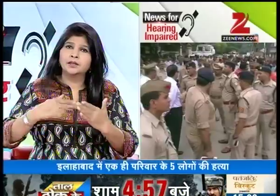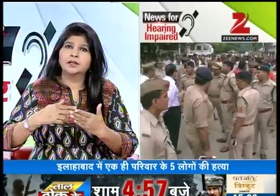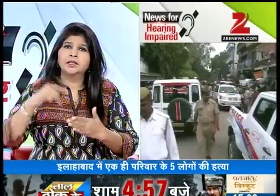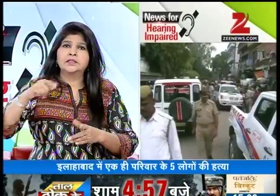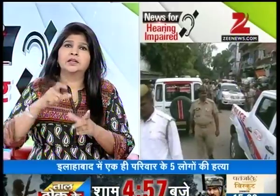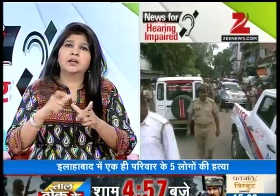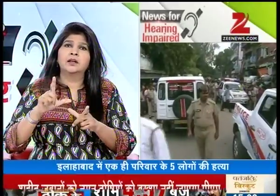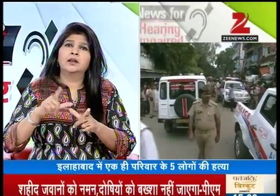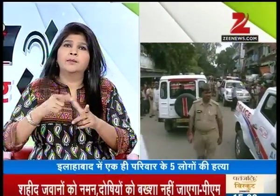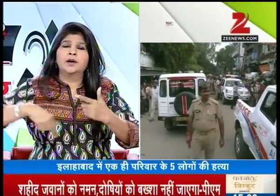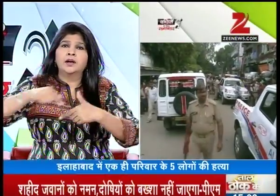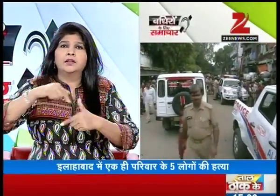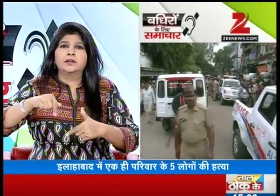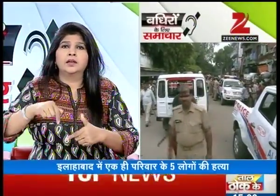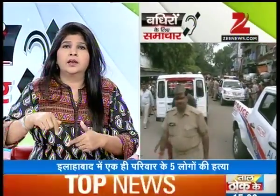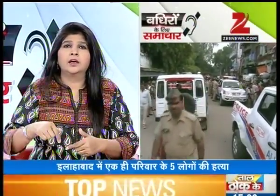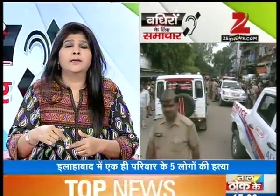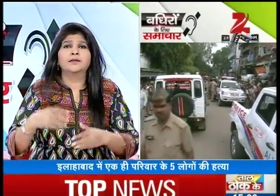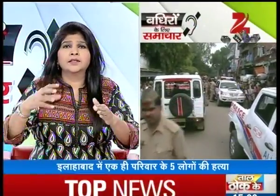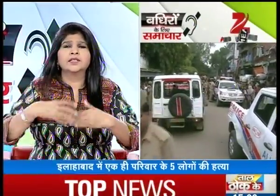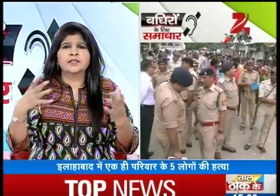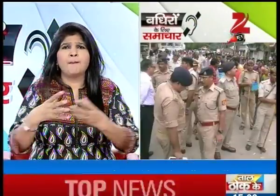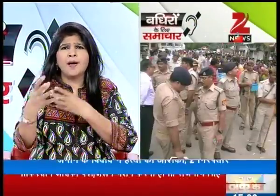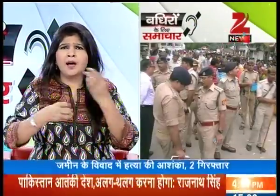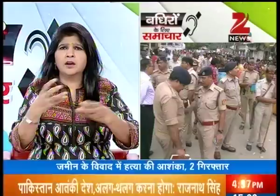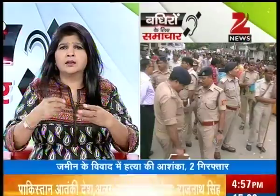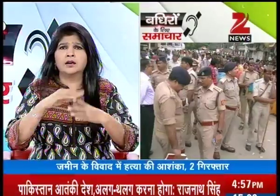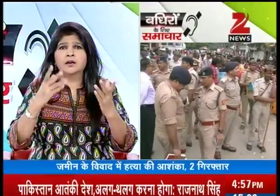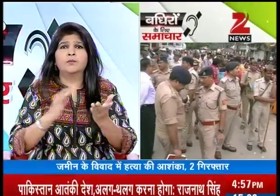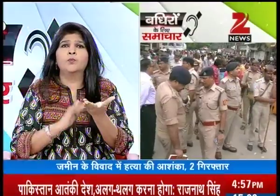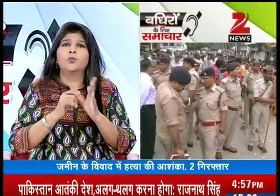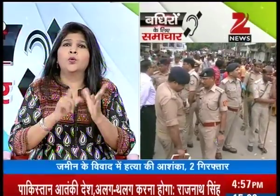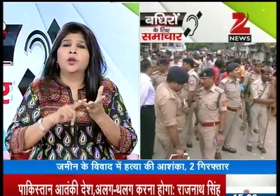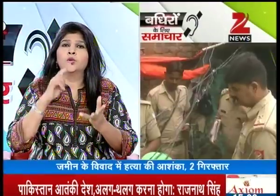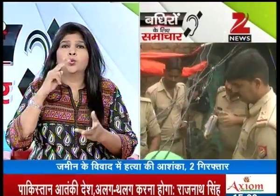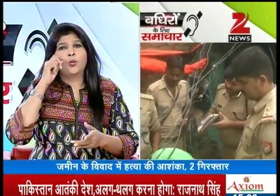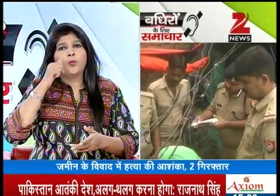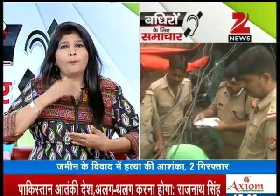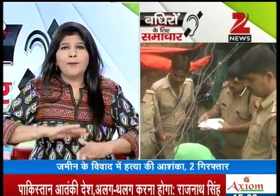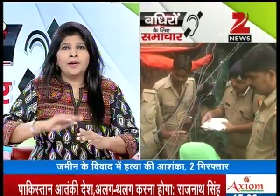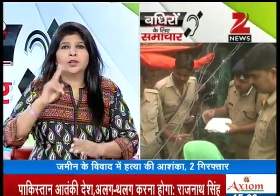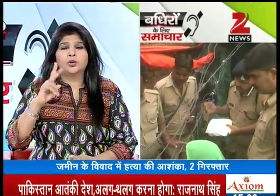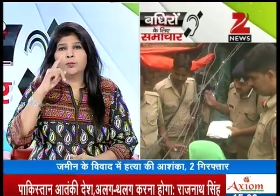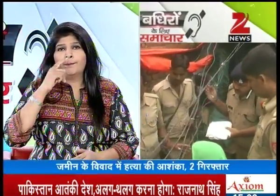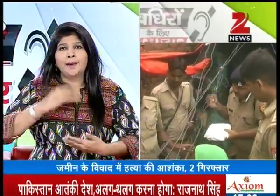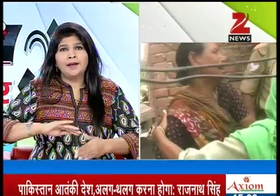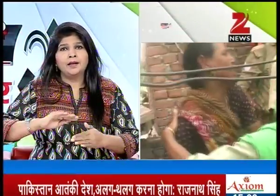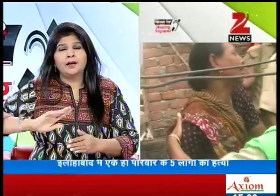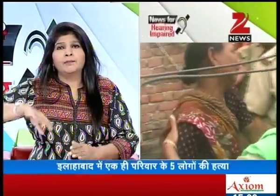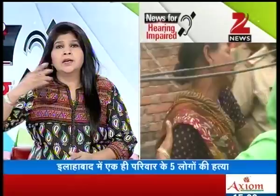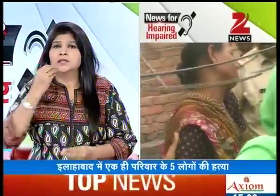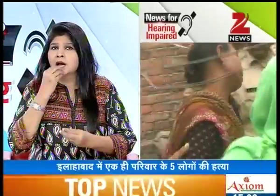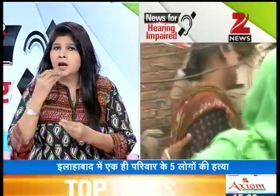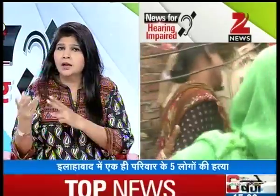वारदात इलाहाबाद के शिवकुटी इलाके की है। कबाड़ का काम करने वाले मोहराम, उनके 2 बेटे और 2